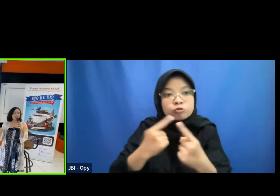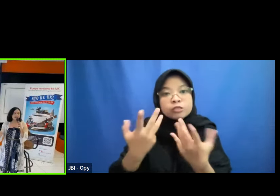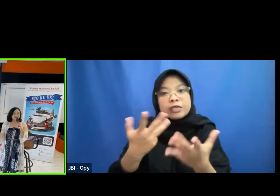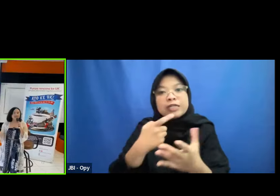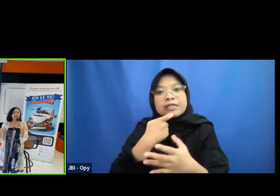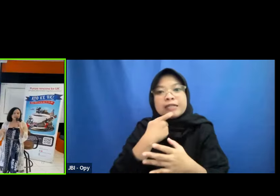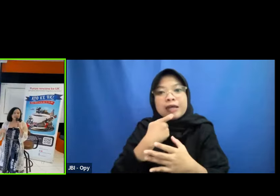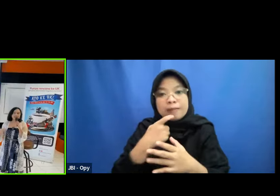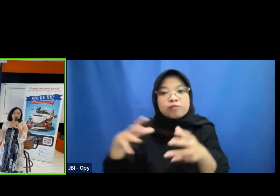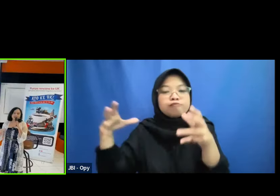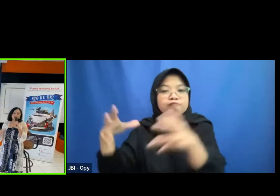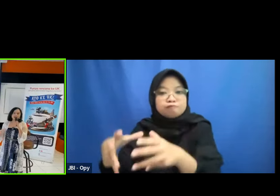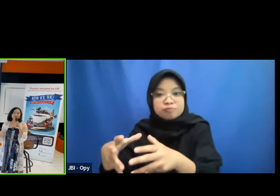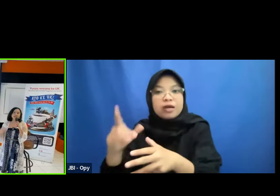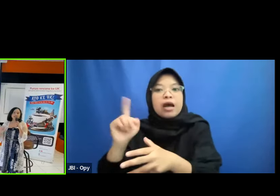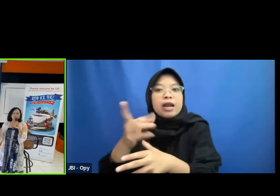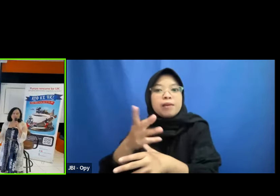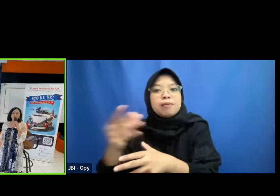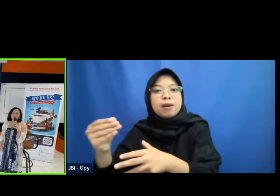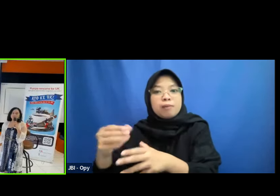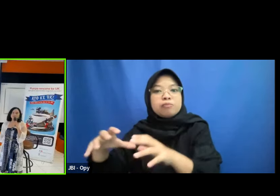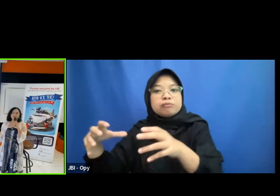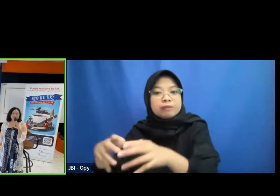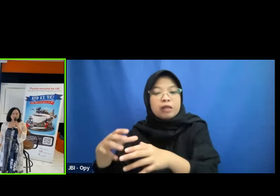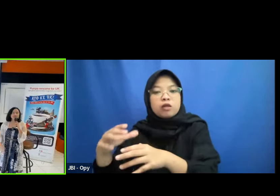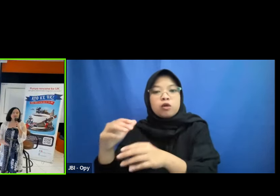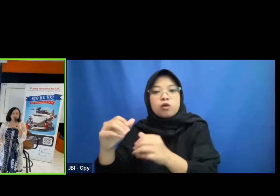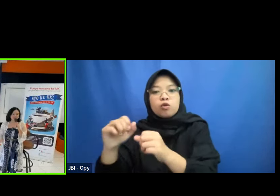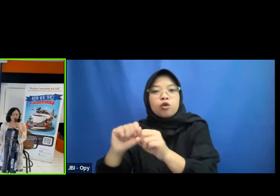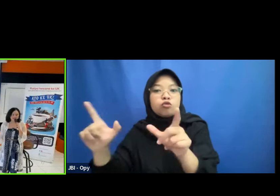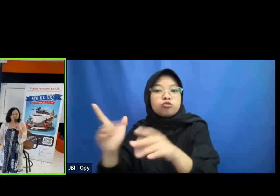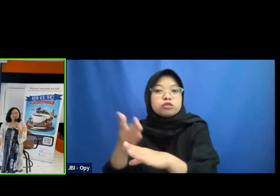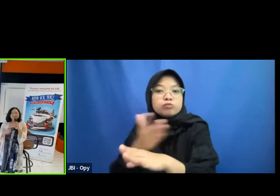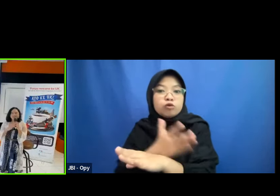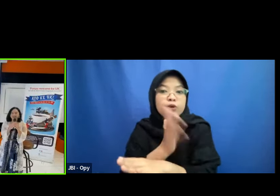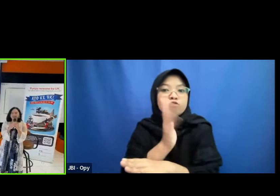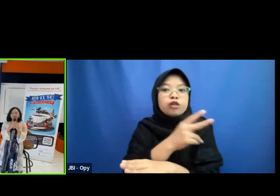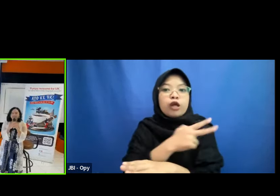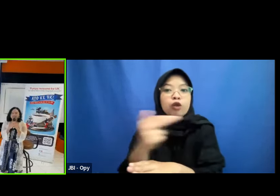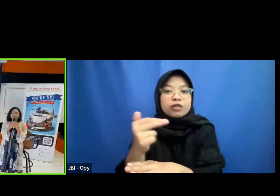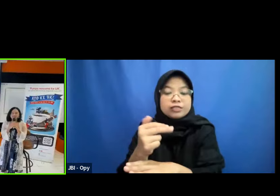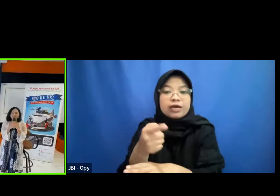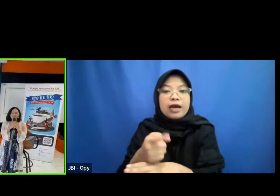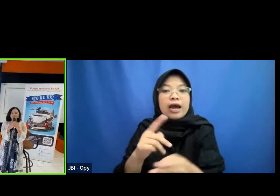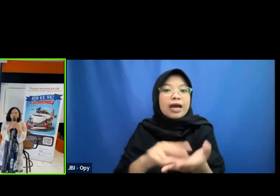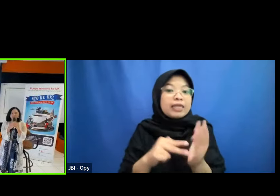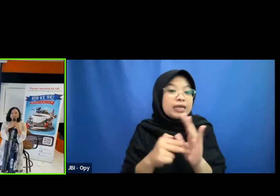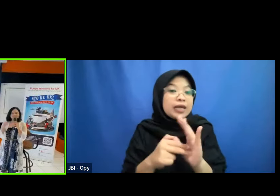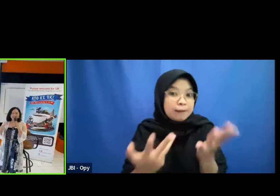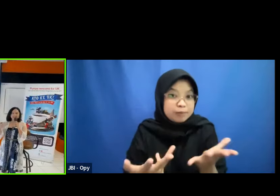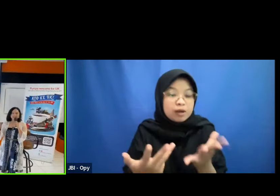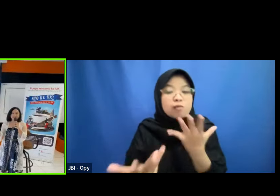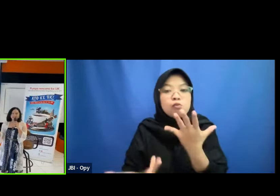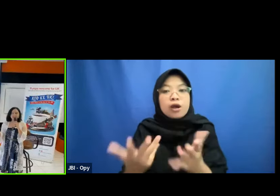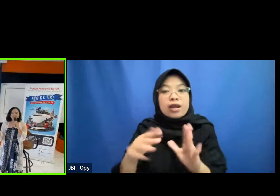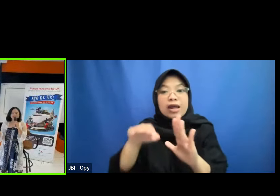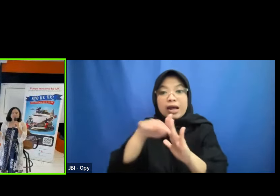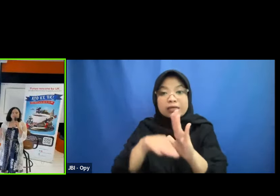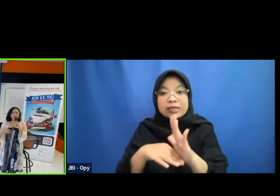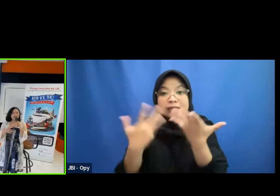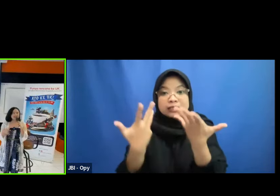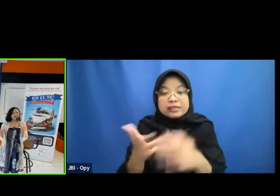chevening Bu yang diselenggarakan oleh chivening alumni Association Indonesia e jadi nanti boleh Selesai acara ini